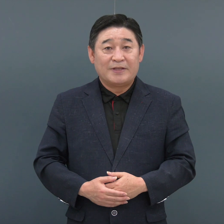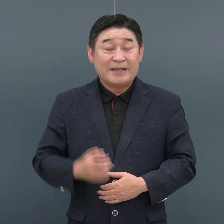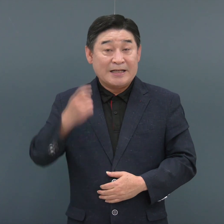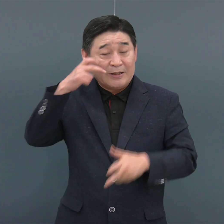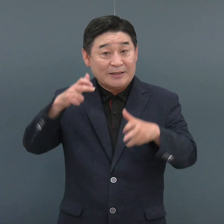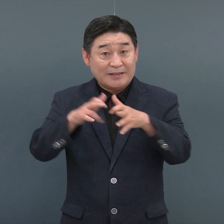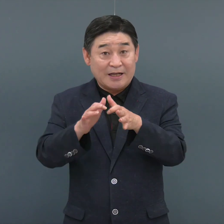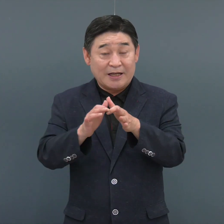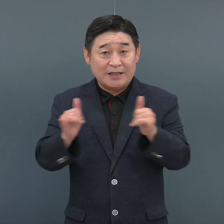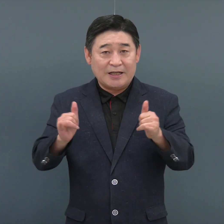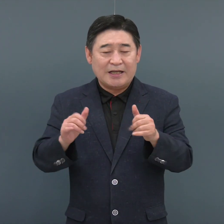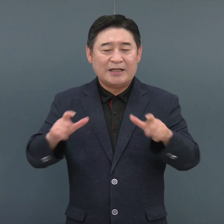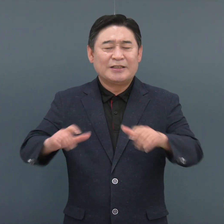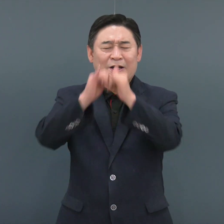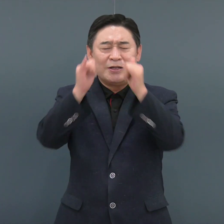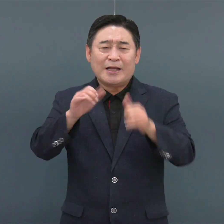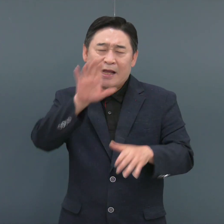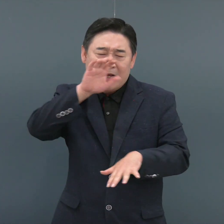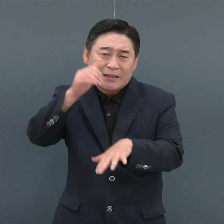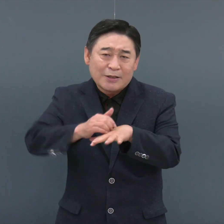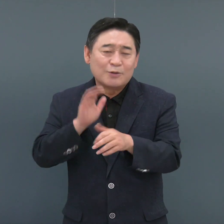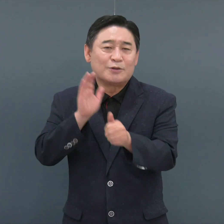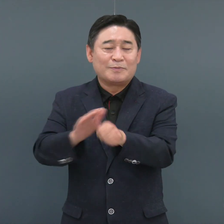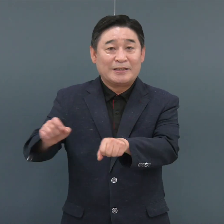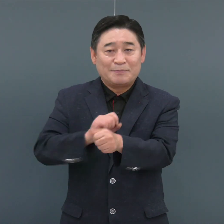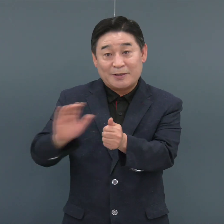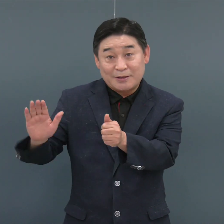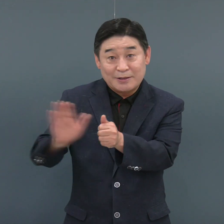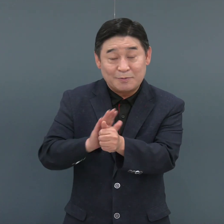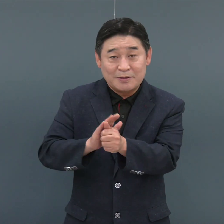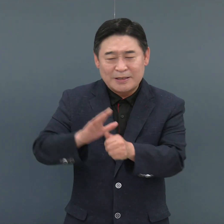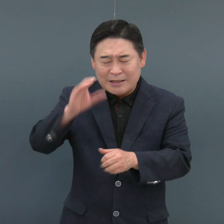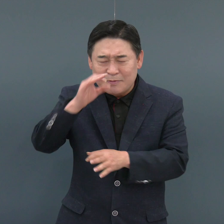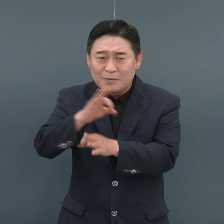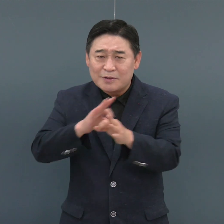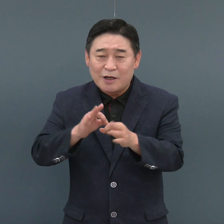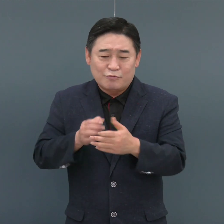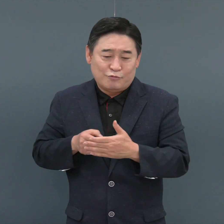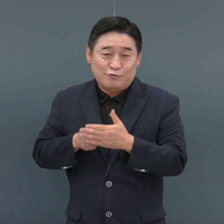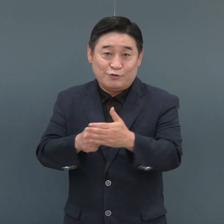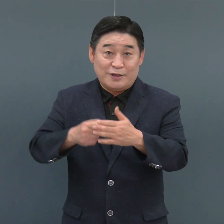정신장애인의 지역사회 적응을 돕는 특화 서비스 시범 사업을 추진하겠습니다.